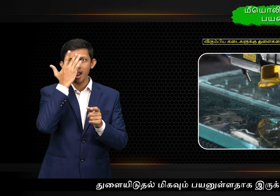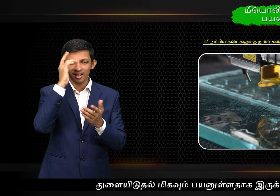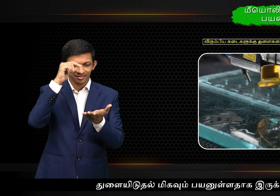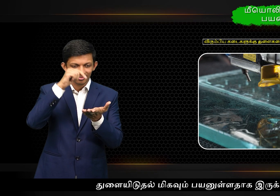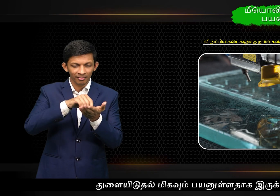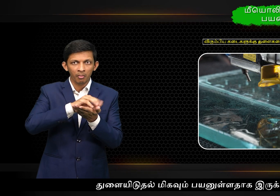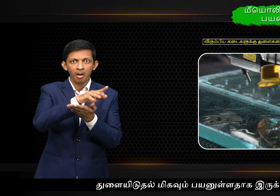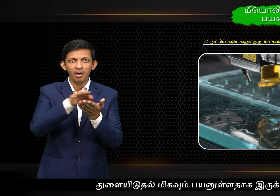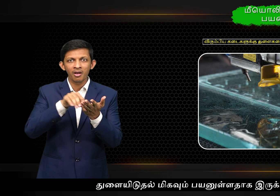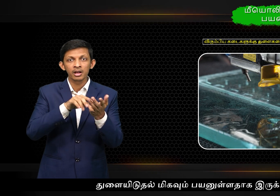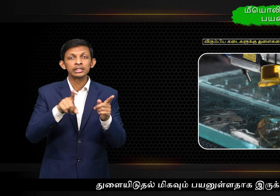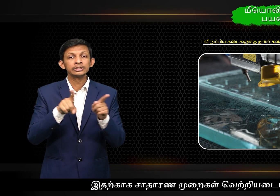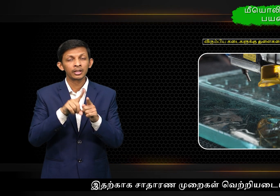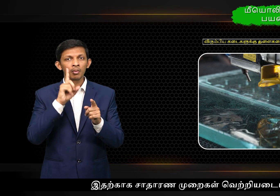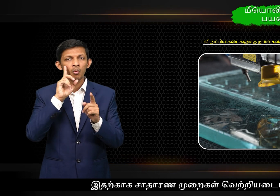இருக்கும்.